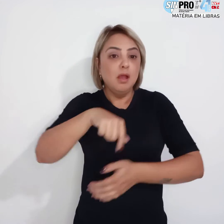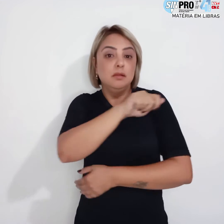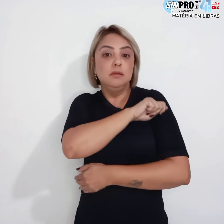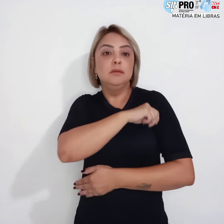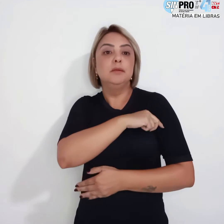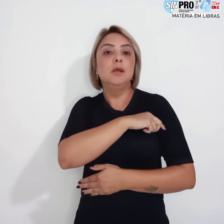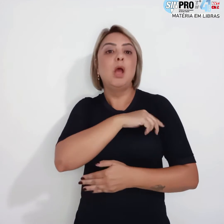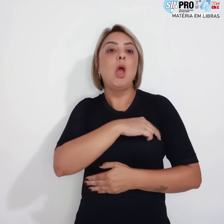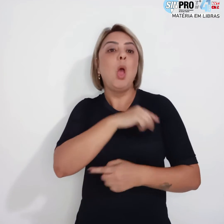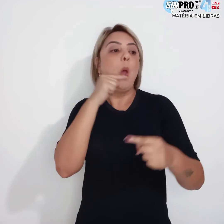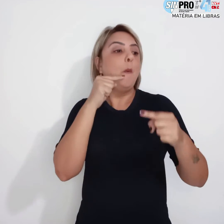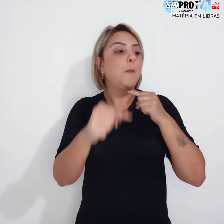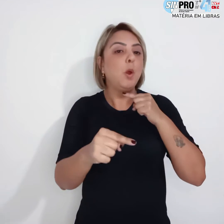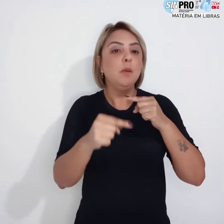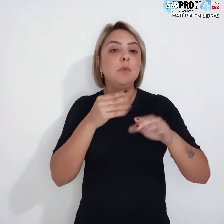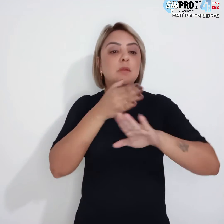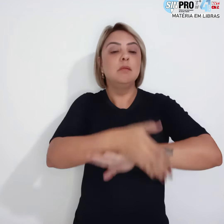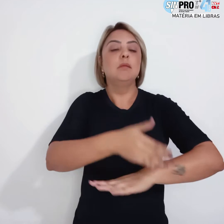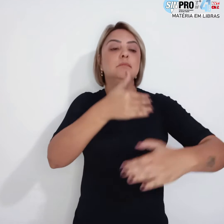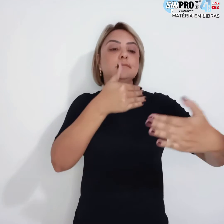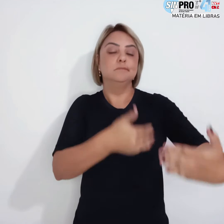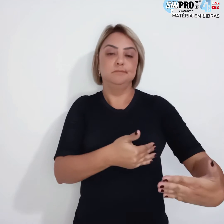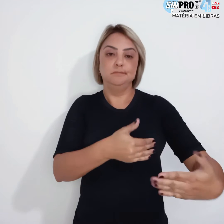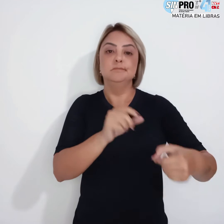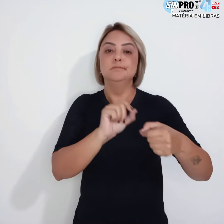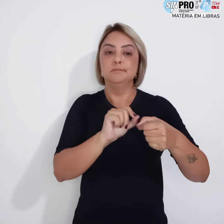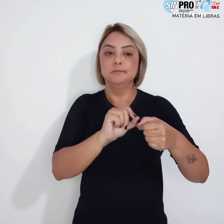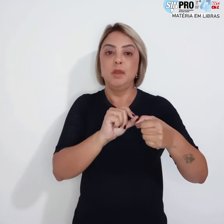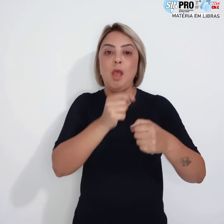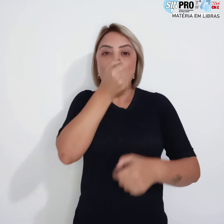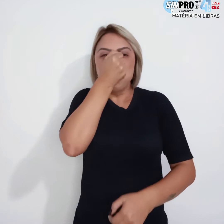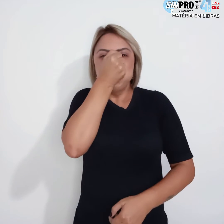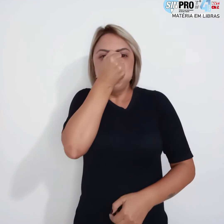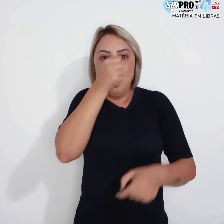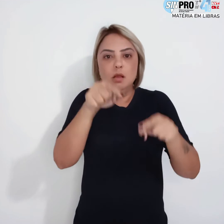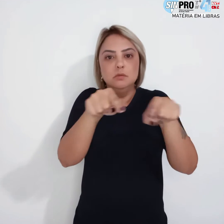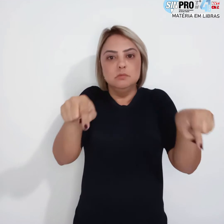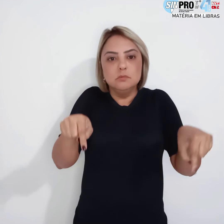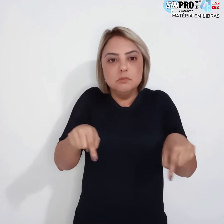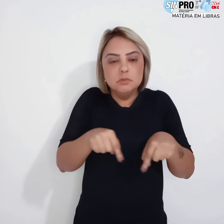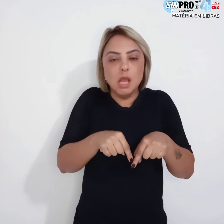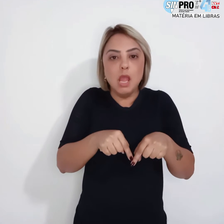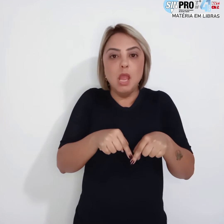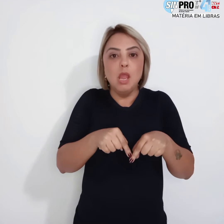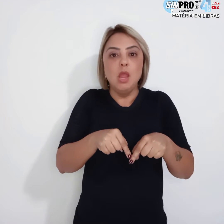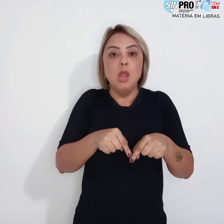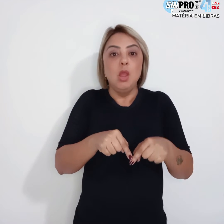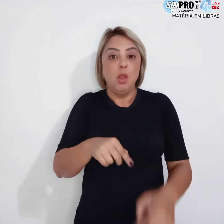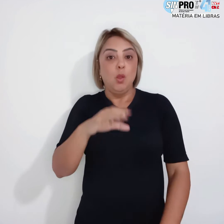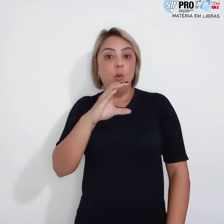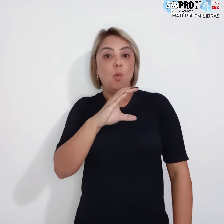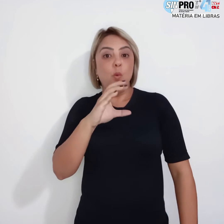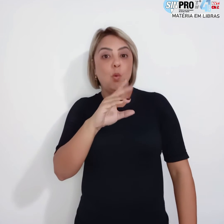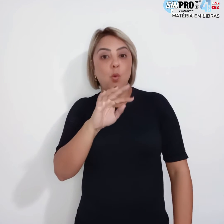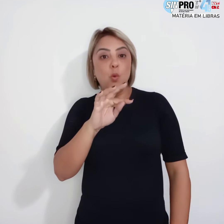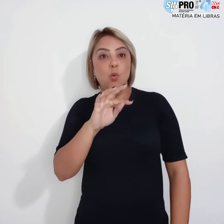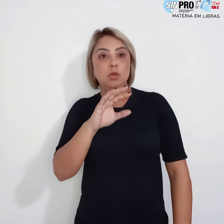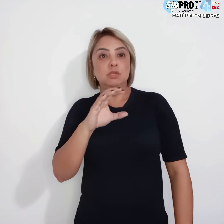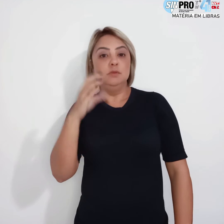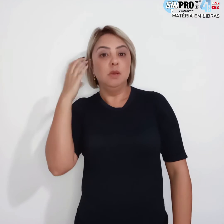barrados e não conseguiram realizar o exame devido à lotação das salas. Em Curitiba, por exemplo, estudantes realizaram